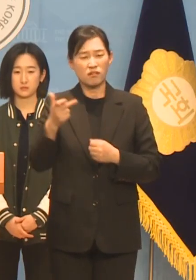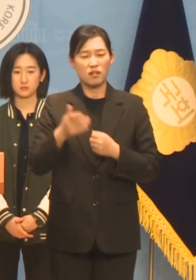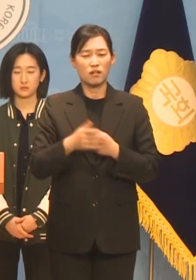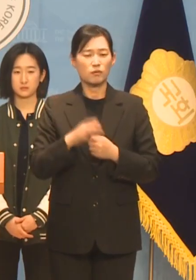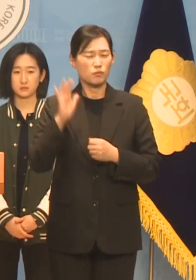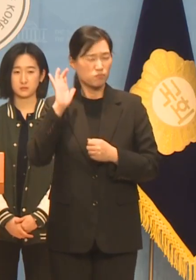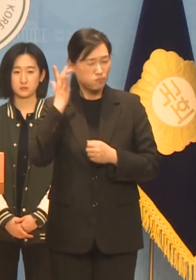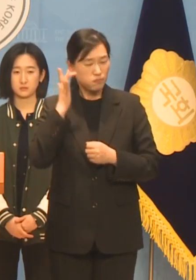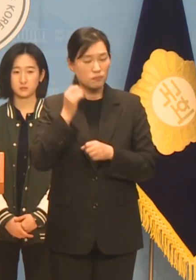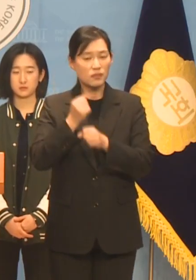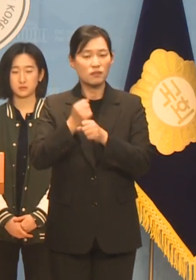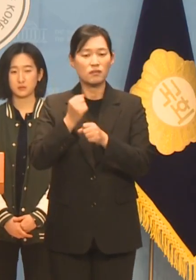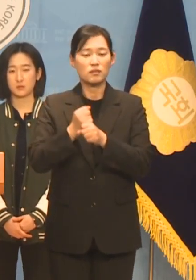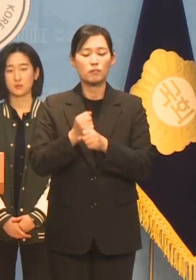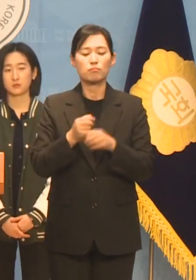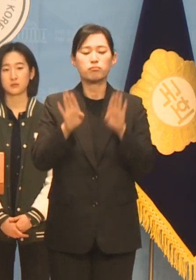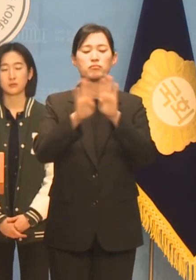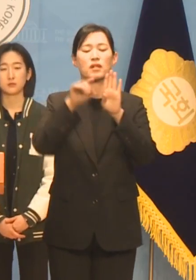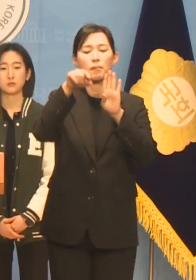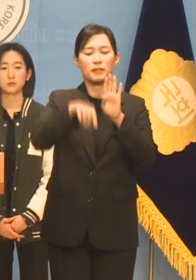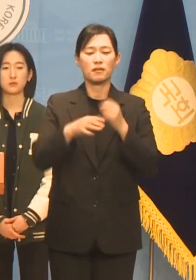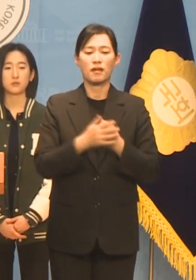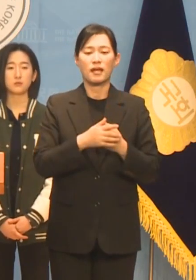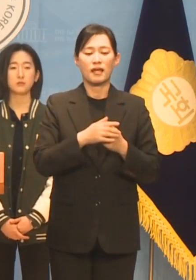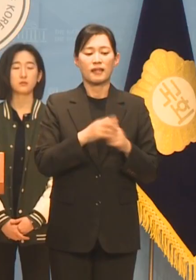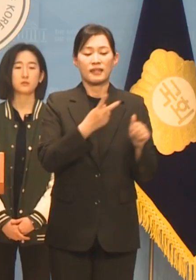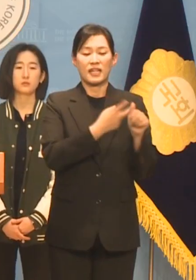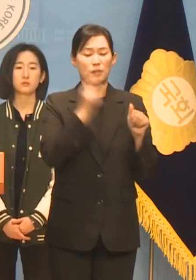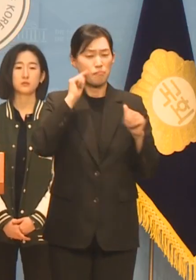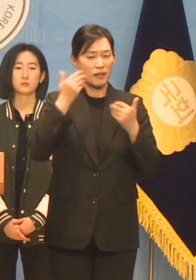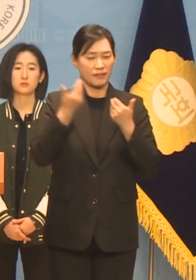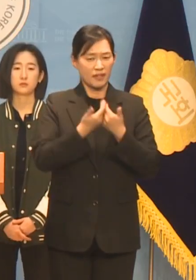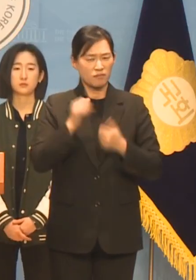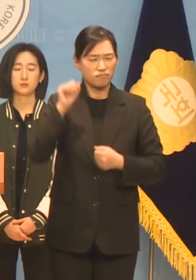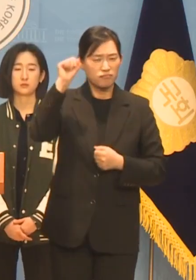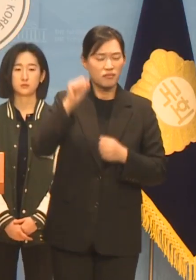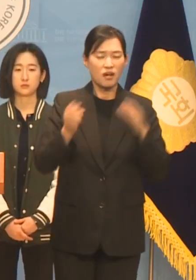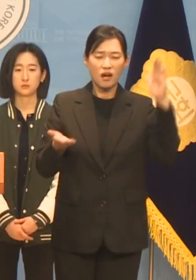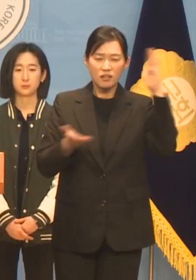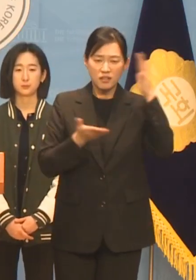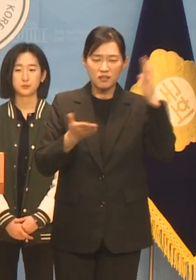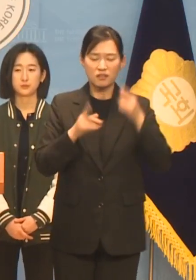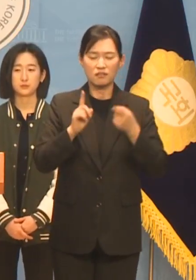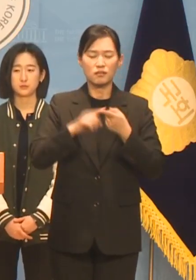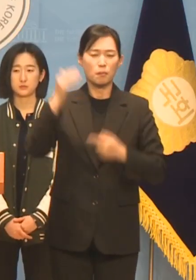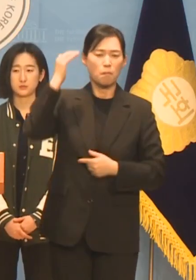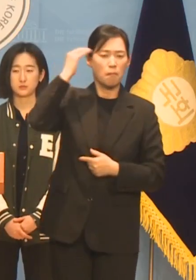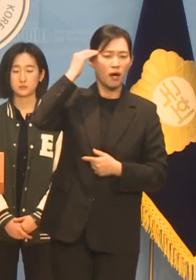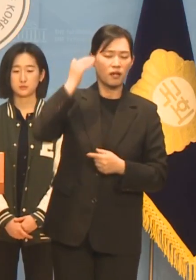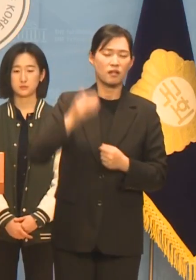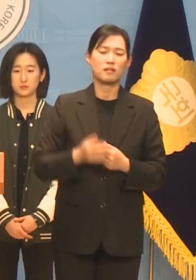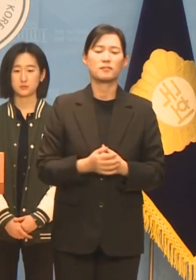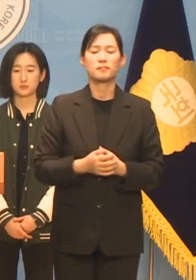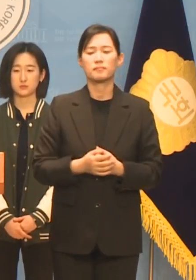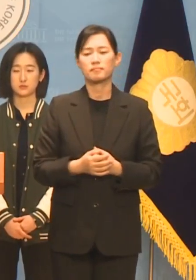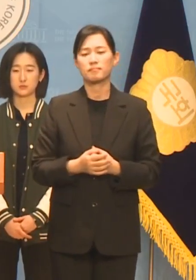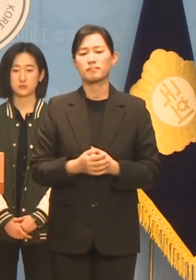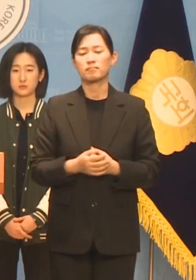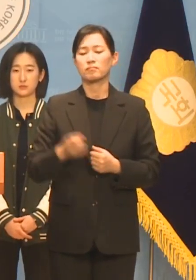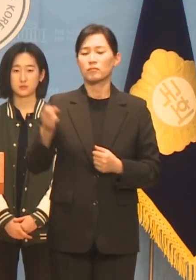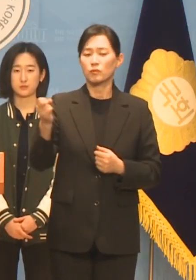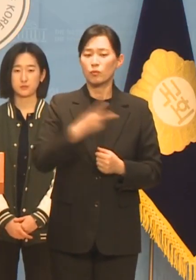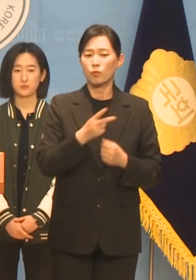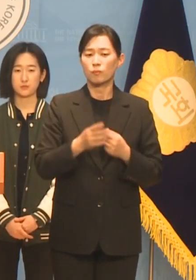극심한 소음을 일으켜 정문 앞에서 탄핵 반대 시국 선언을 하고 있는 고려대학교 학생들을 방해하였습니다.